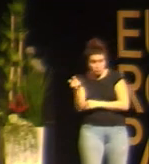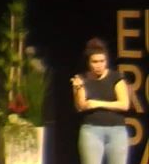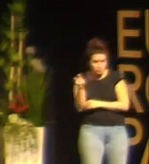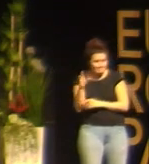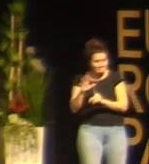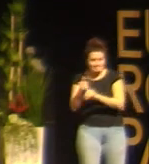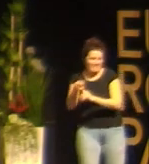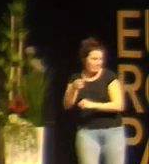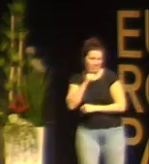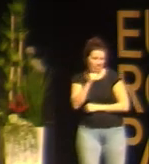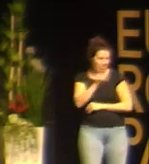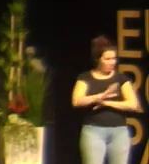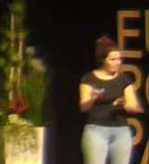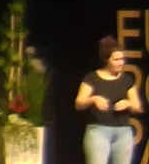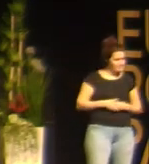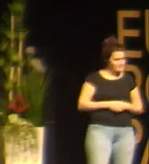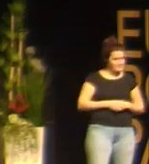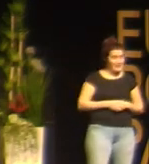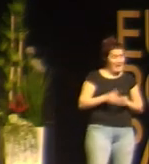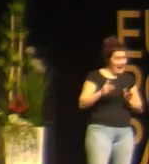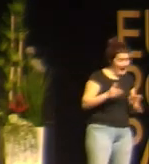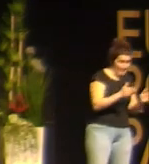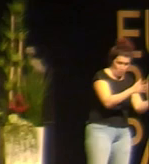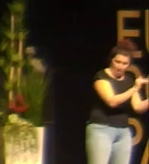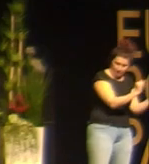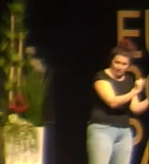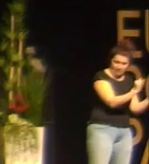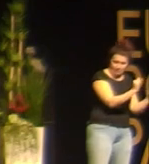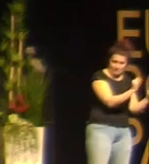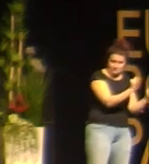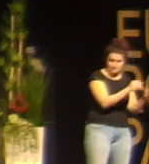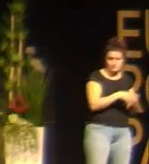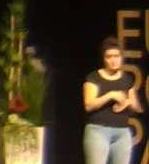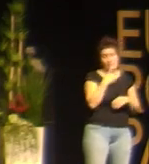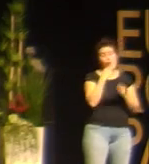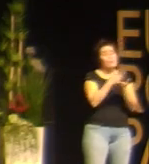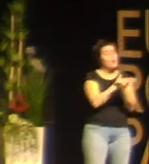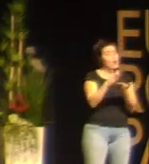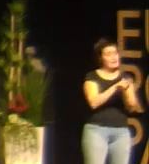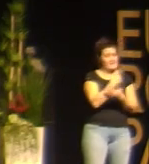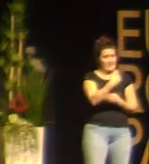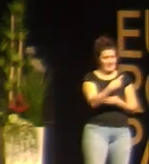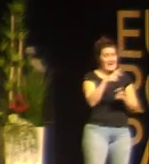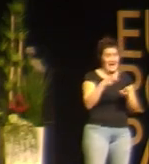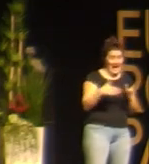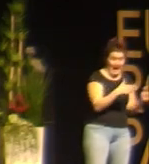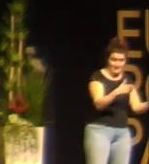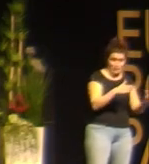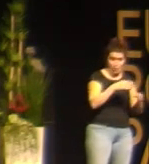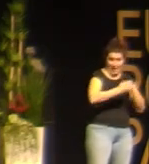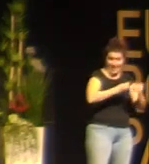encontrarlo hay camino bueno decía un poeta se hace camino al andar'